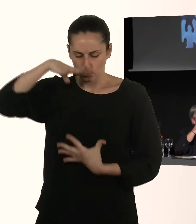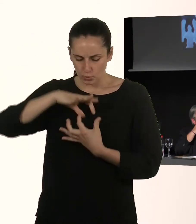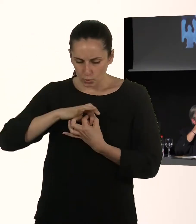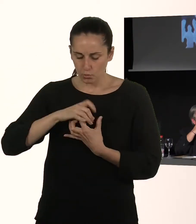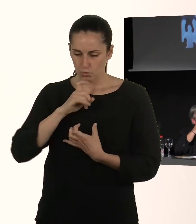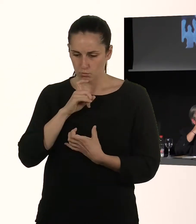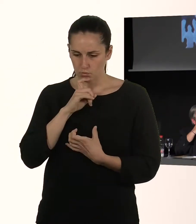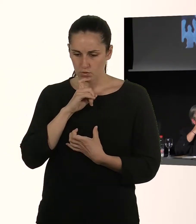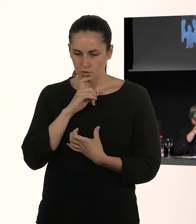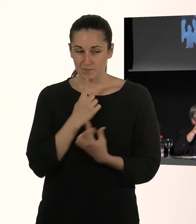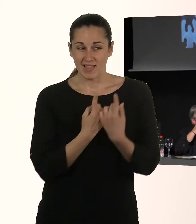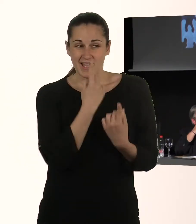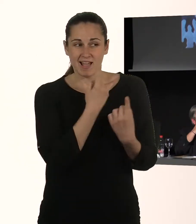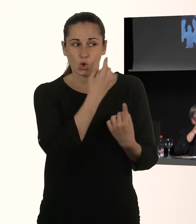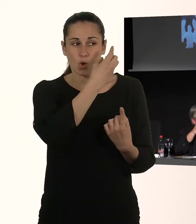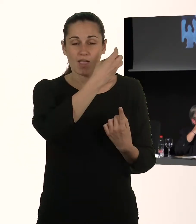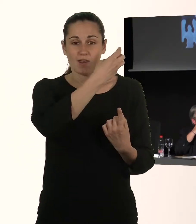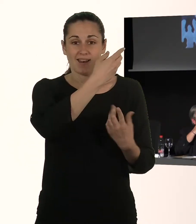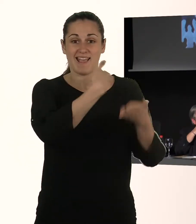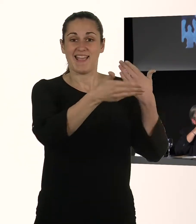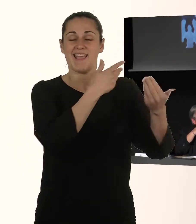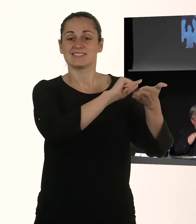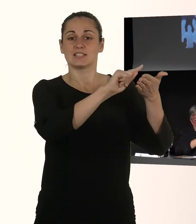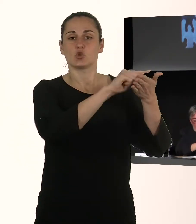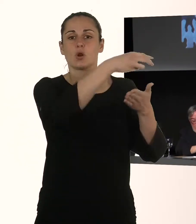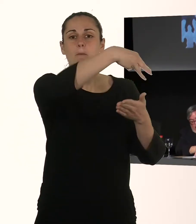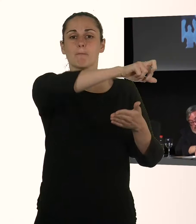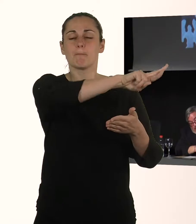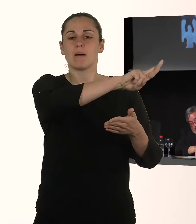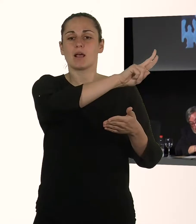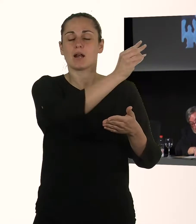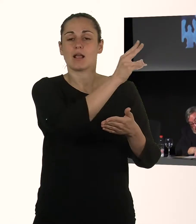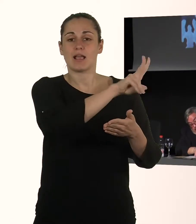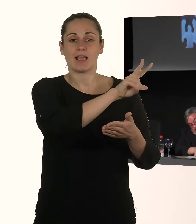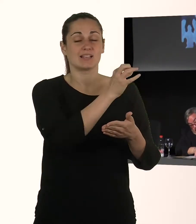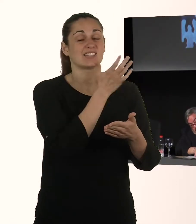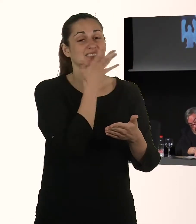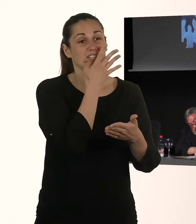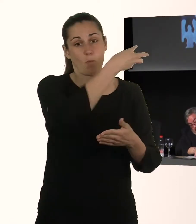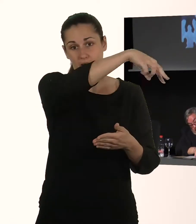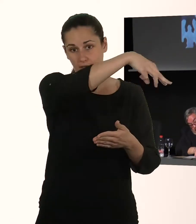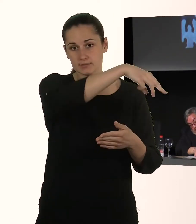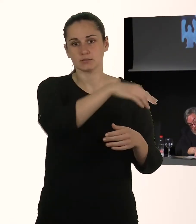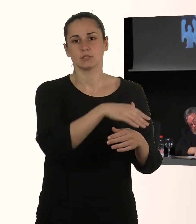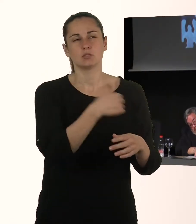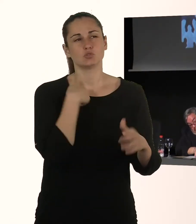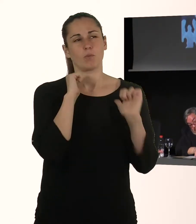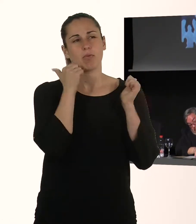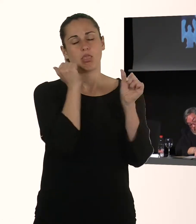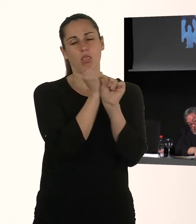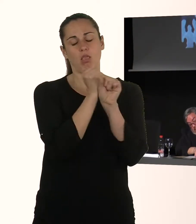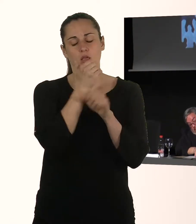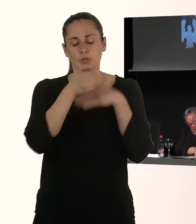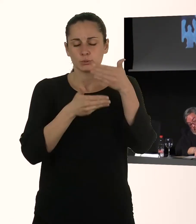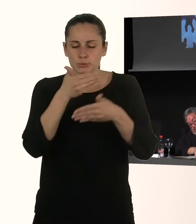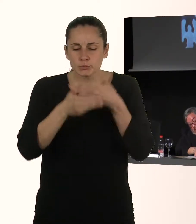retazos en Márquez que se pueden leer en clave nómade. Y desde ahí me puse a trabajar, ¿no? A trabajar de nuevo